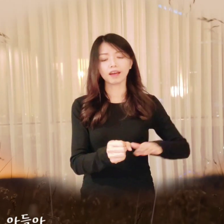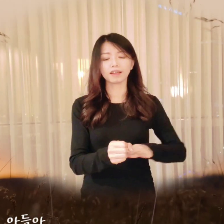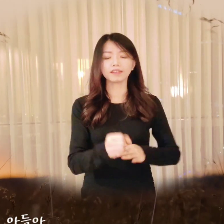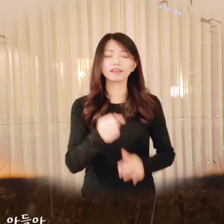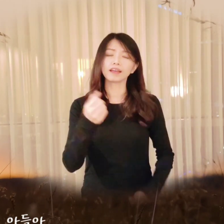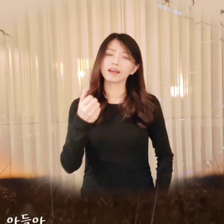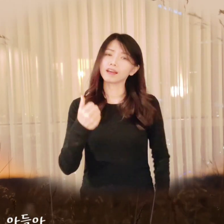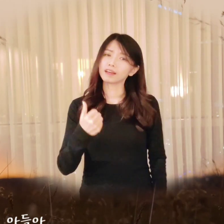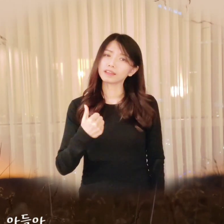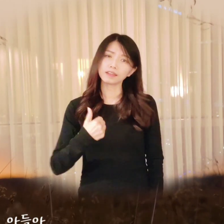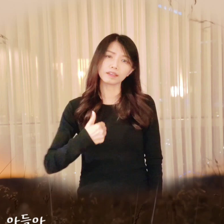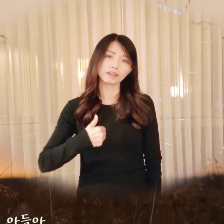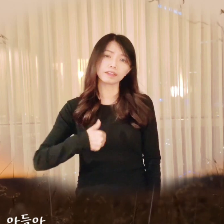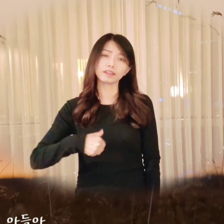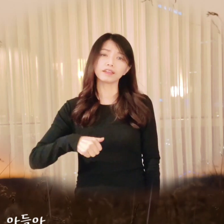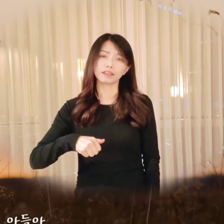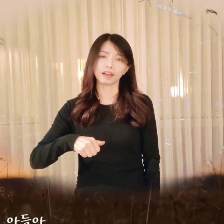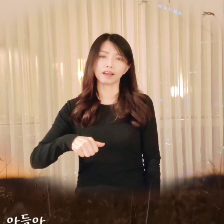사랑하는